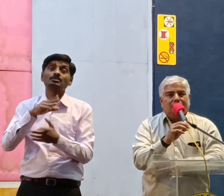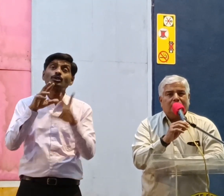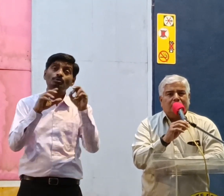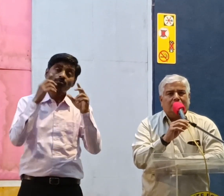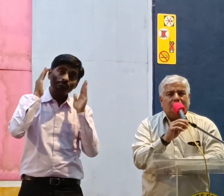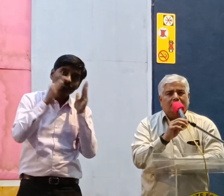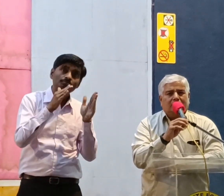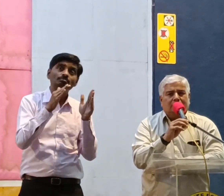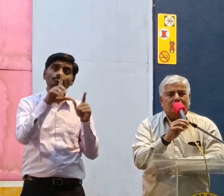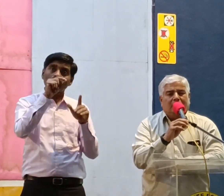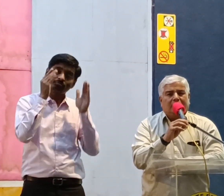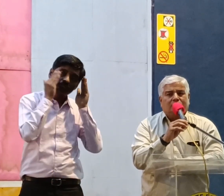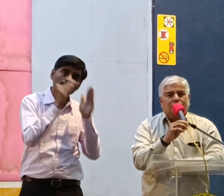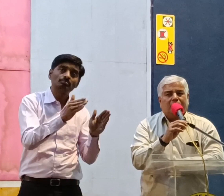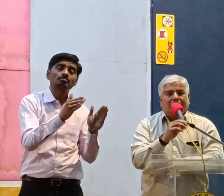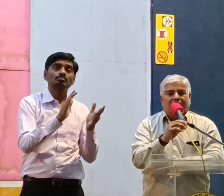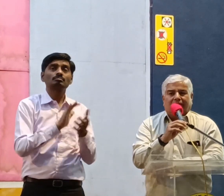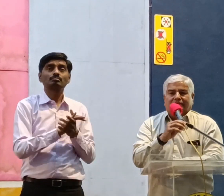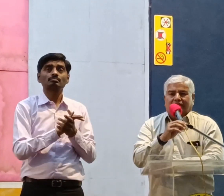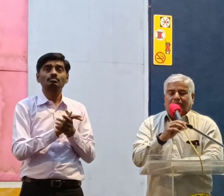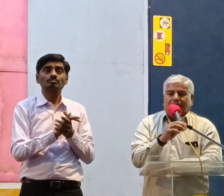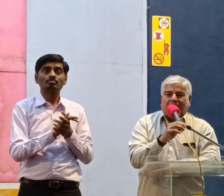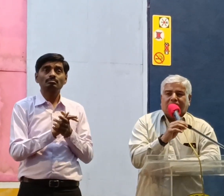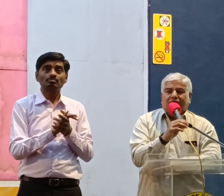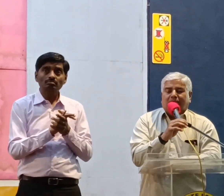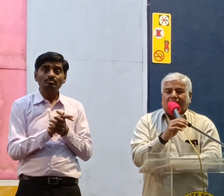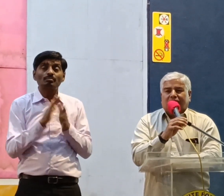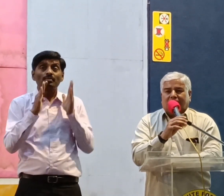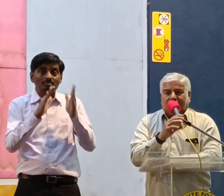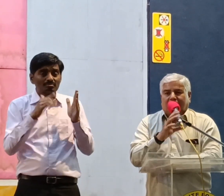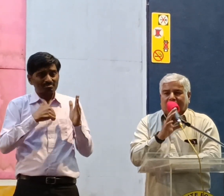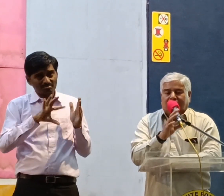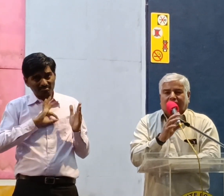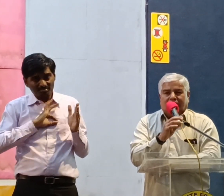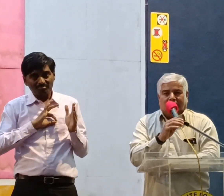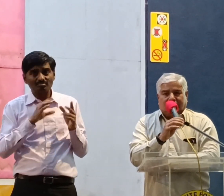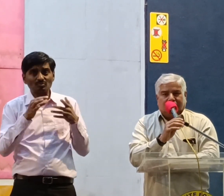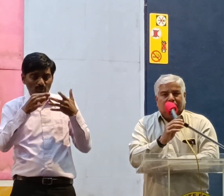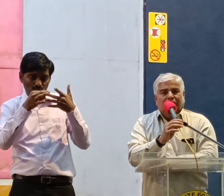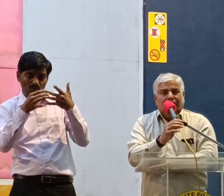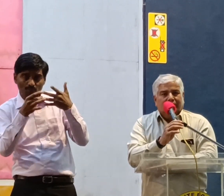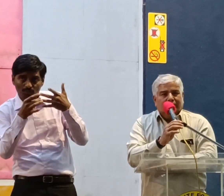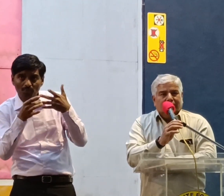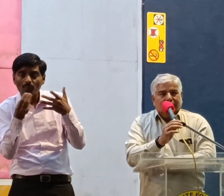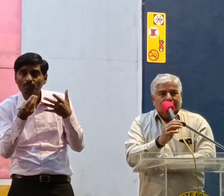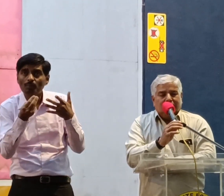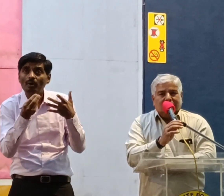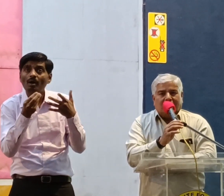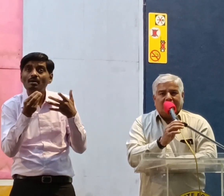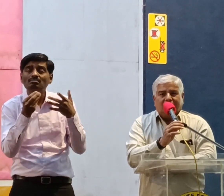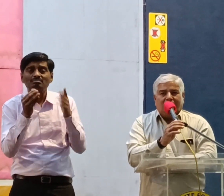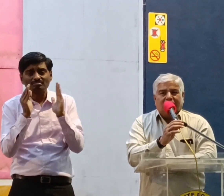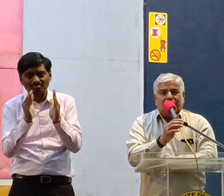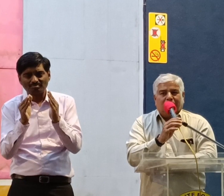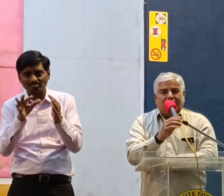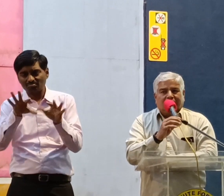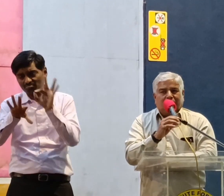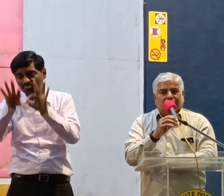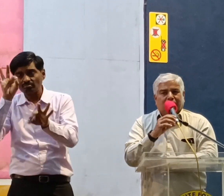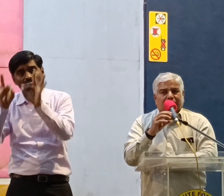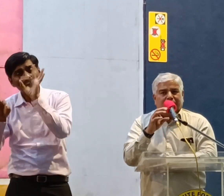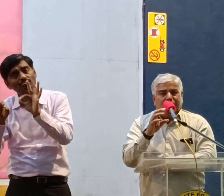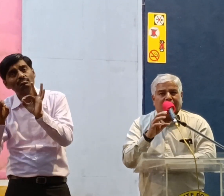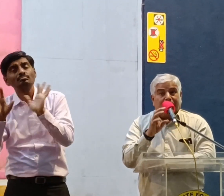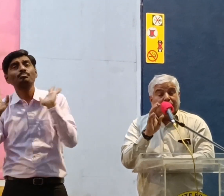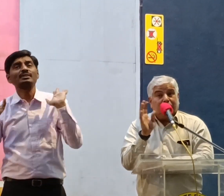એને તમારે 100% જે આપણા પાસિંગ માર્ક છે, નબળા વિદ્યાર્થીની વાત કરું, સારા વિદ્યાર્થીઓ માટે